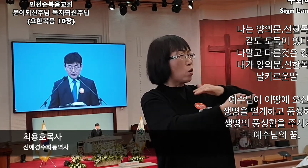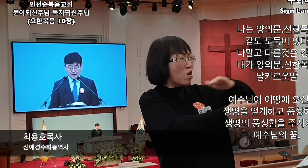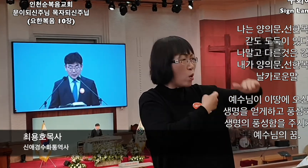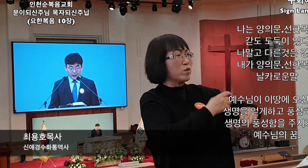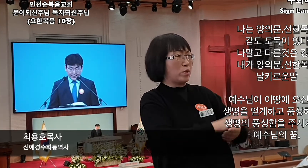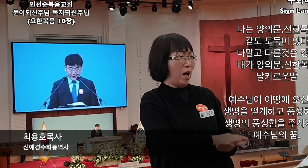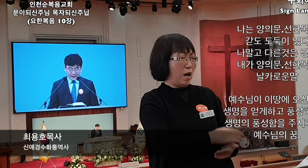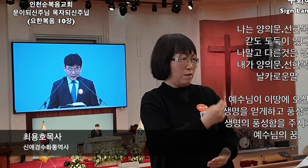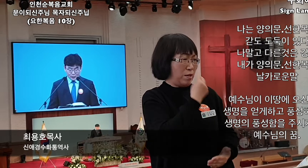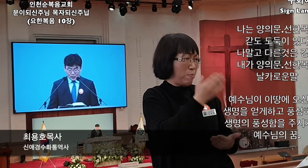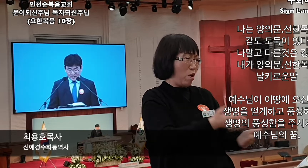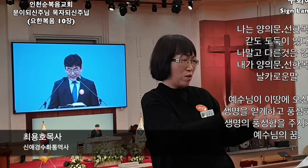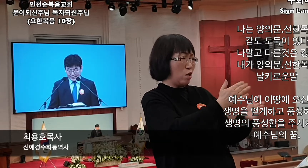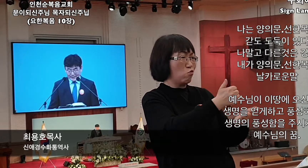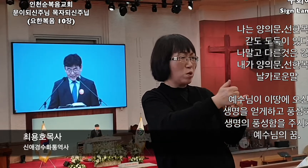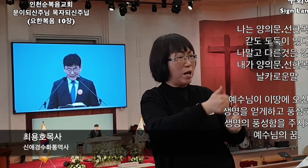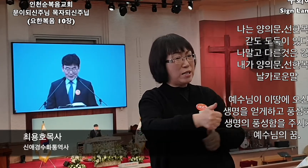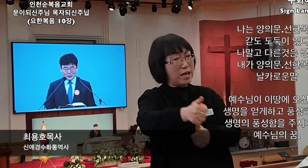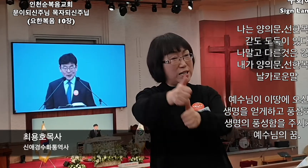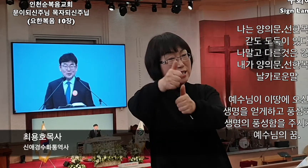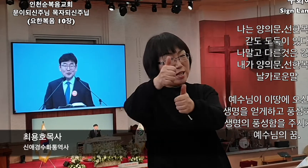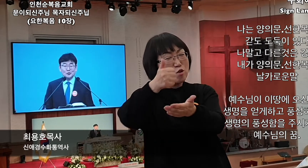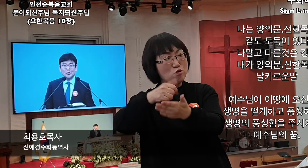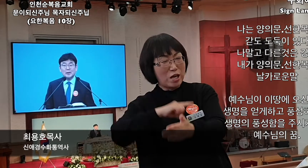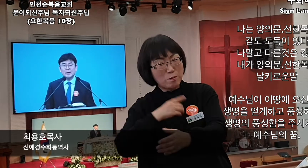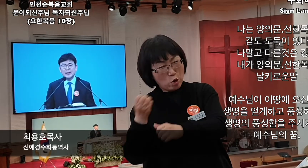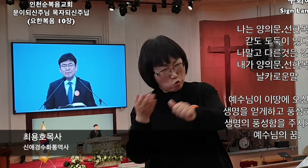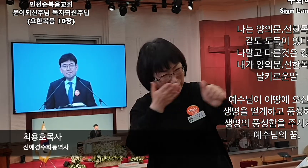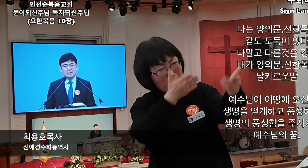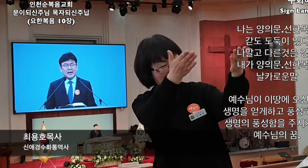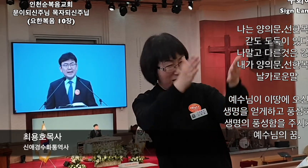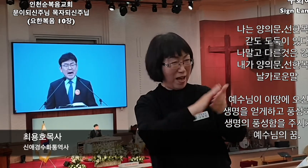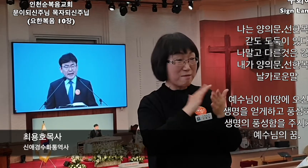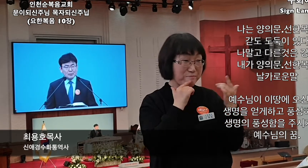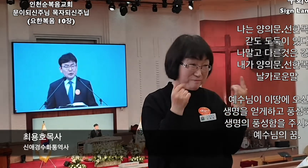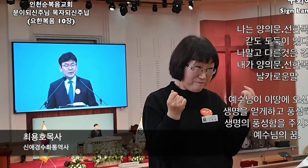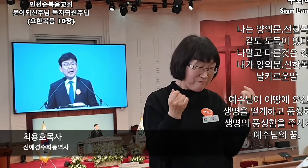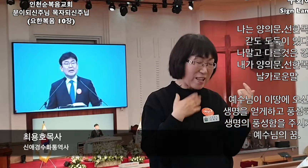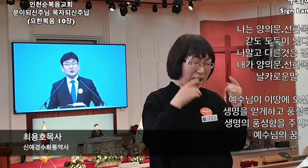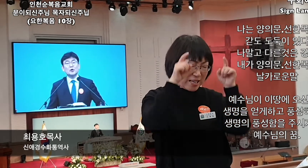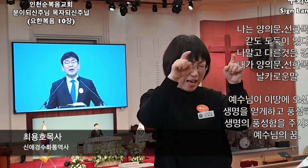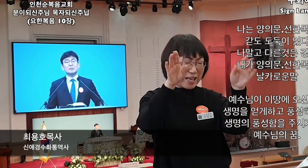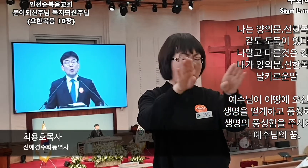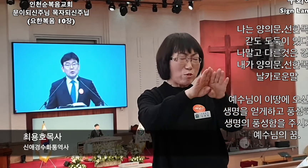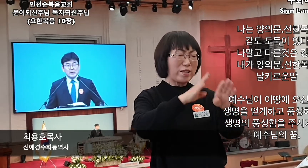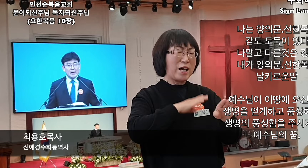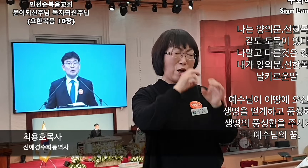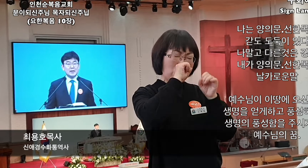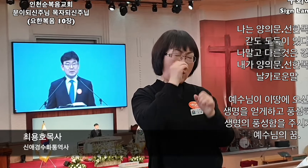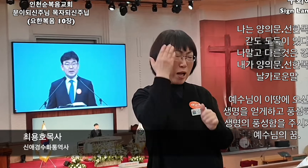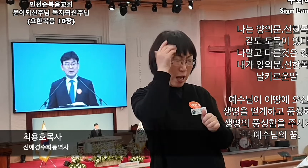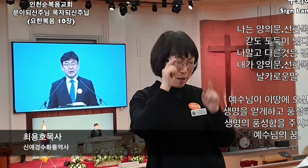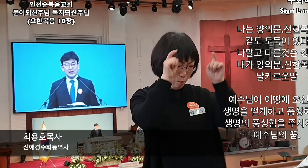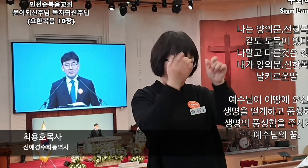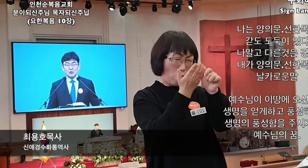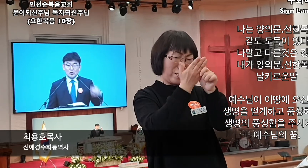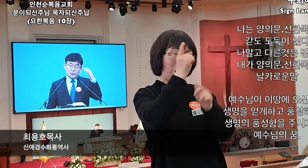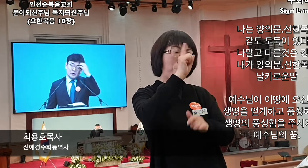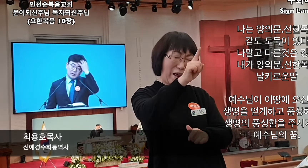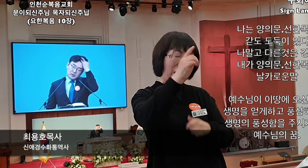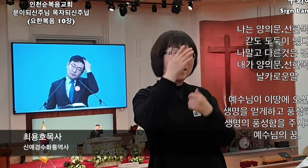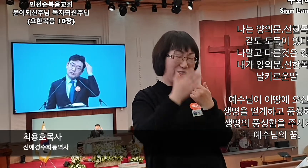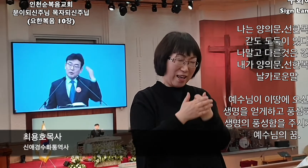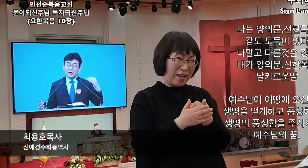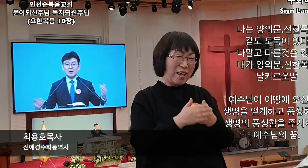절도예요. 생명의 길 주님을 따르시기를 주의 이름으로 축원합니다. 내가 양의 문, 내가 선한 목자라고 말씀하실 때